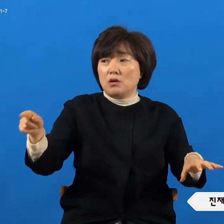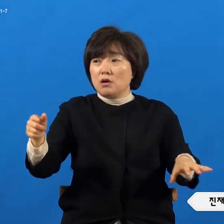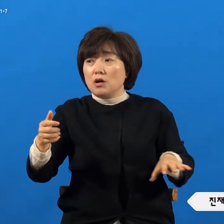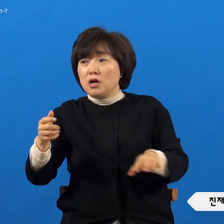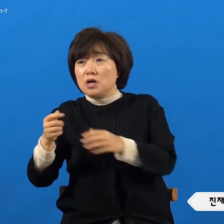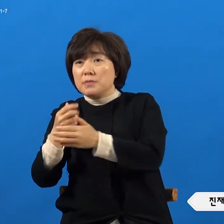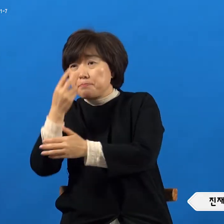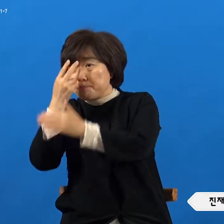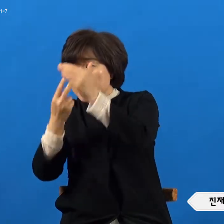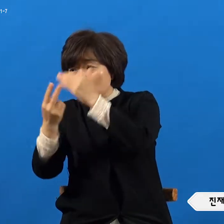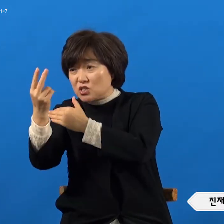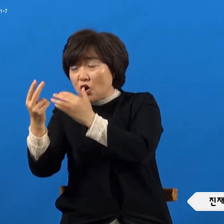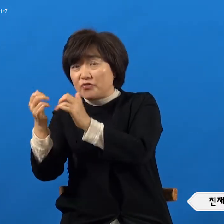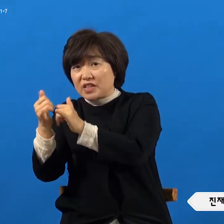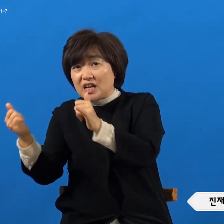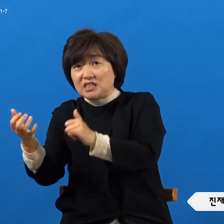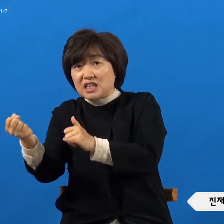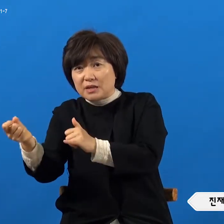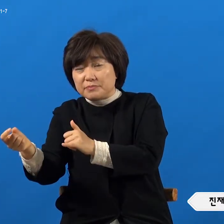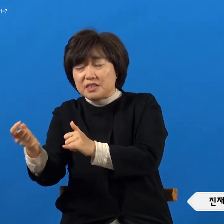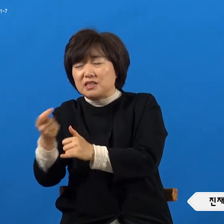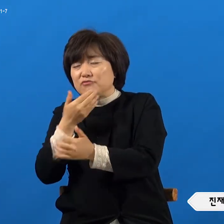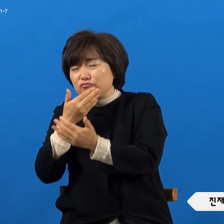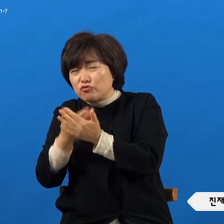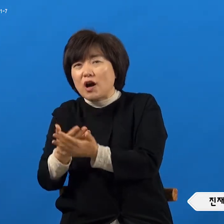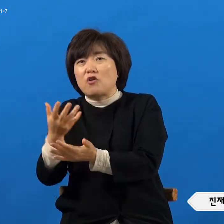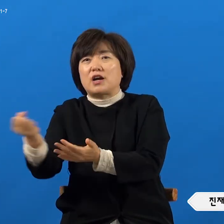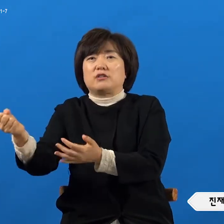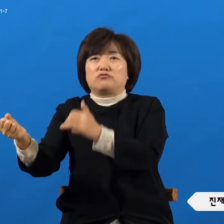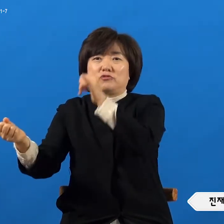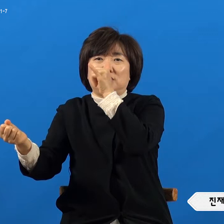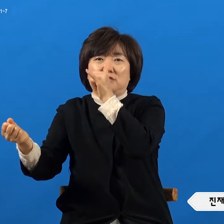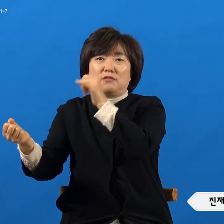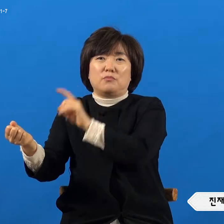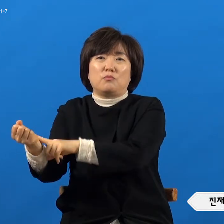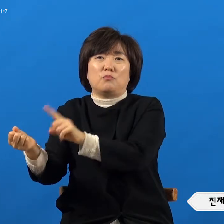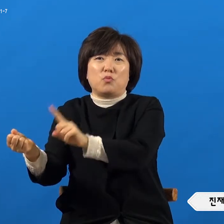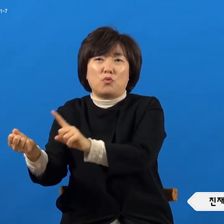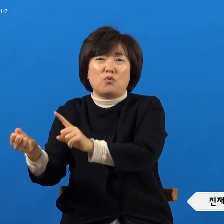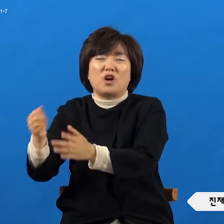것을 비저너리들은 가지고 있습니다. 우리는 그것을